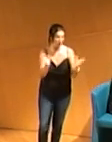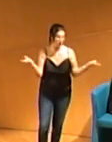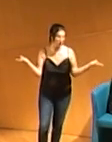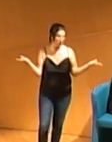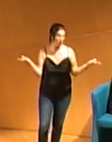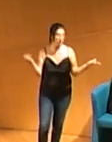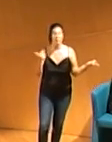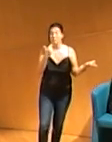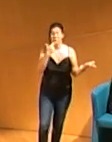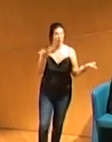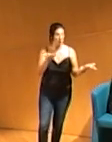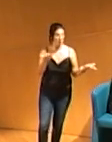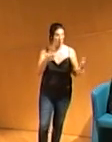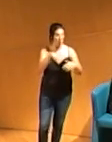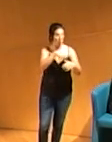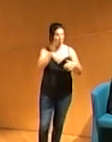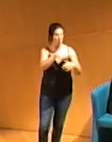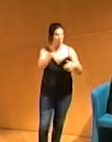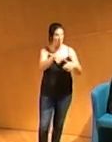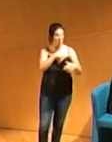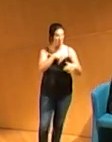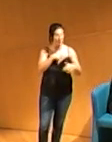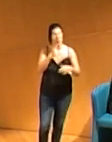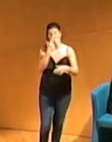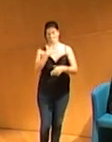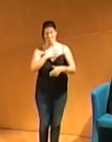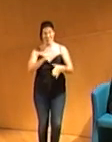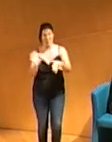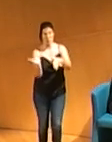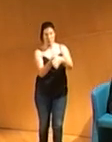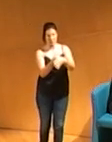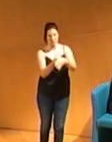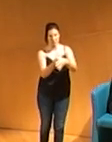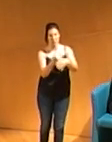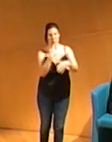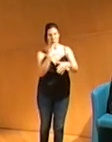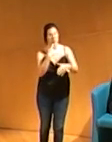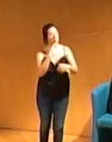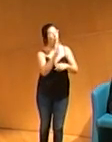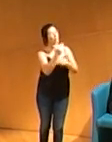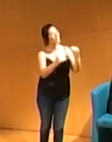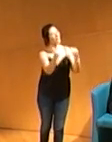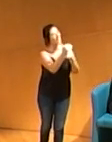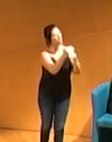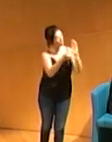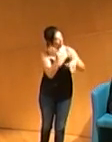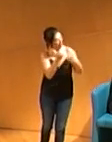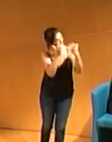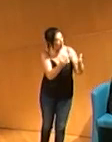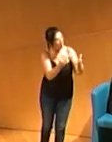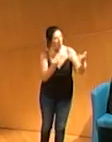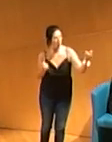on va donner du moyen pour qu'ils puissent quitter le troisième étage. Et puis on va vivre ensemble. Et c'est le